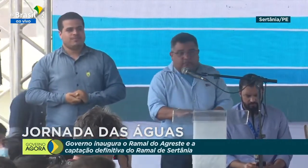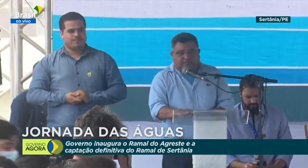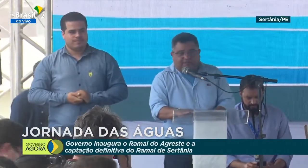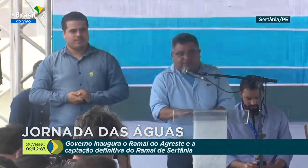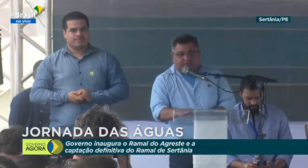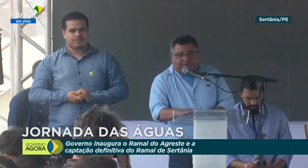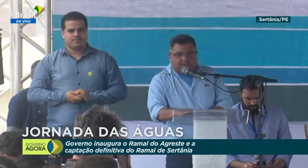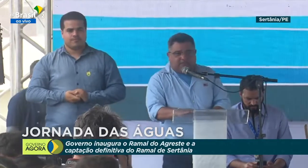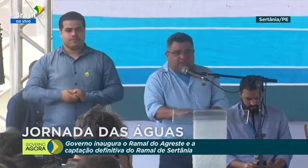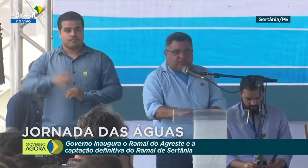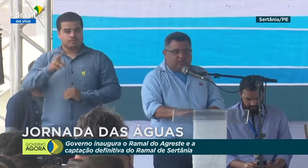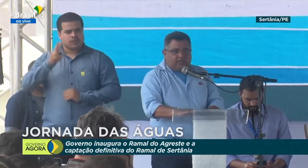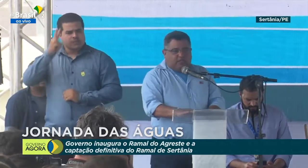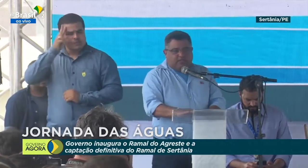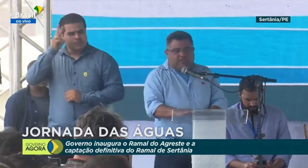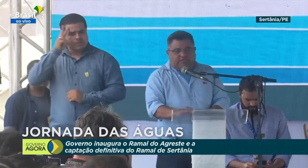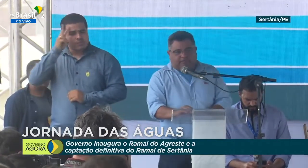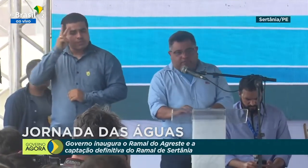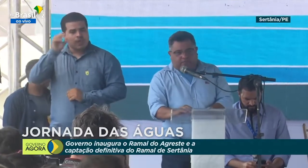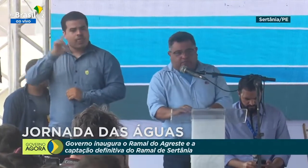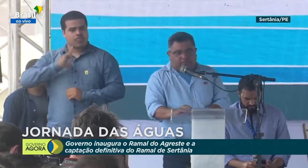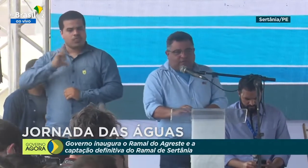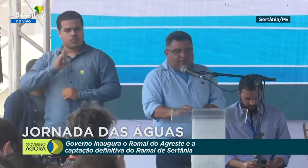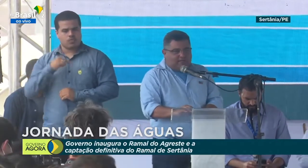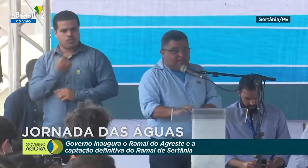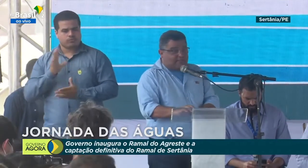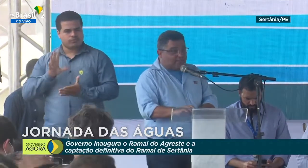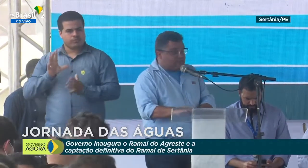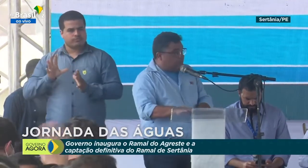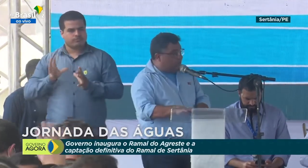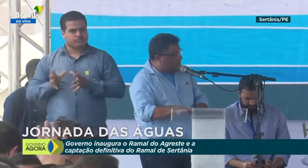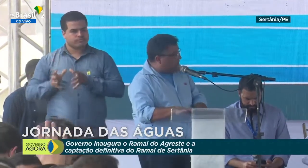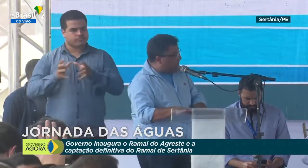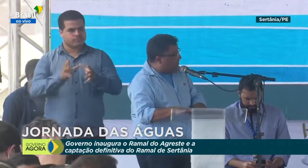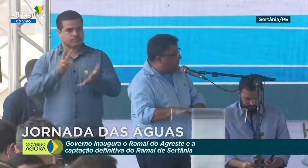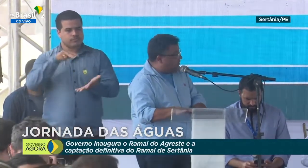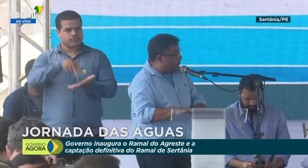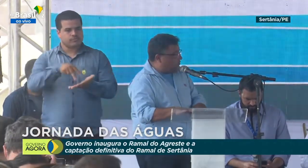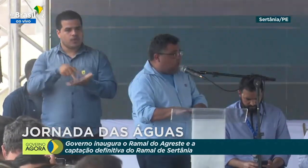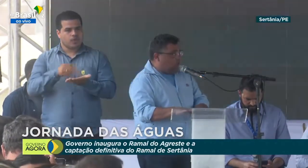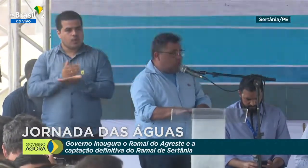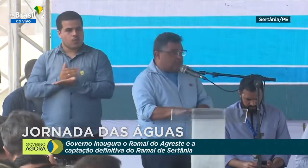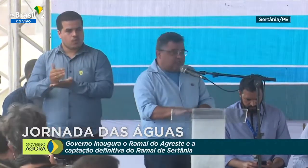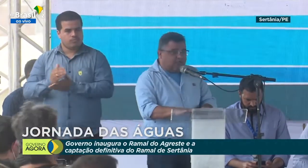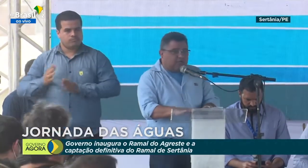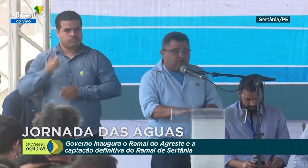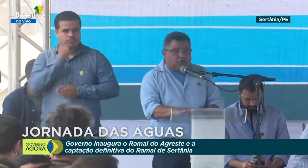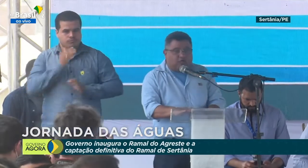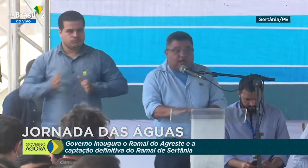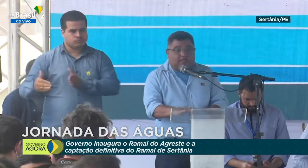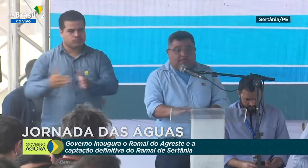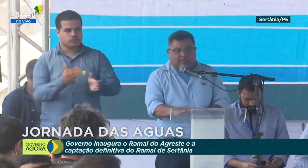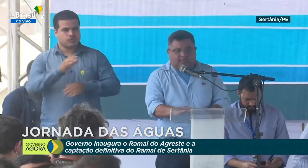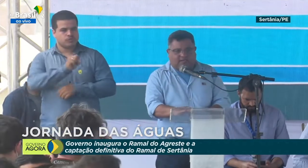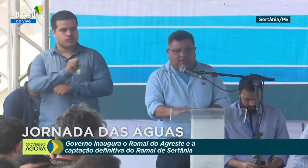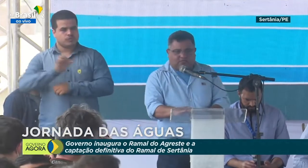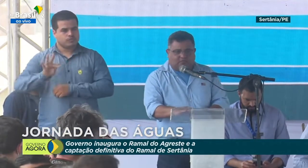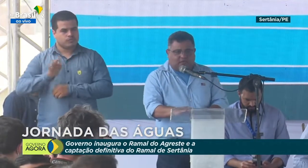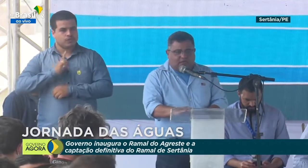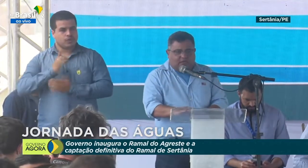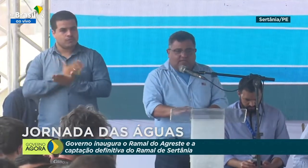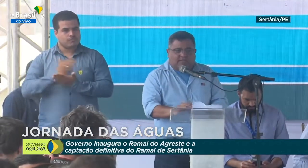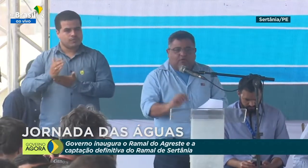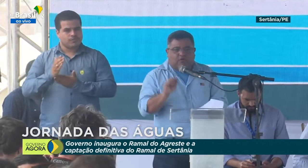Na segunda-feira, presidente, estivemos na nascente do Rio São Francisco, iniciando a Jornada das